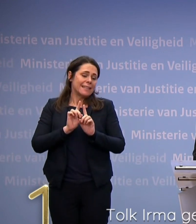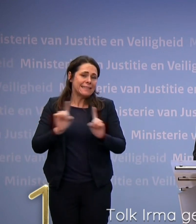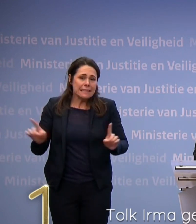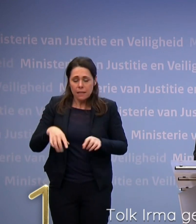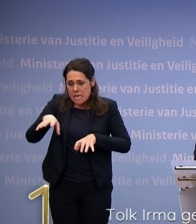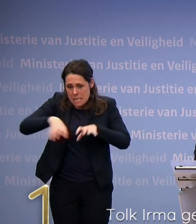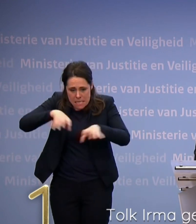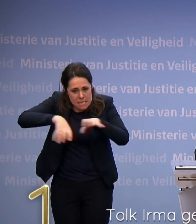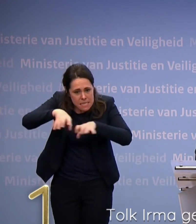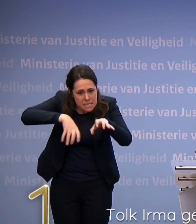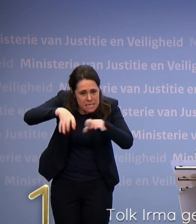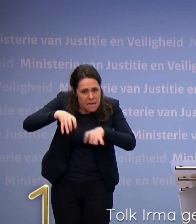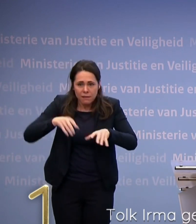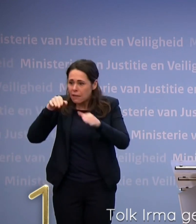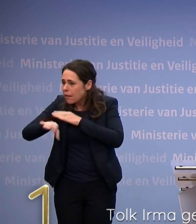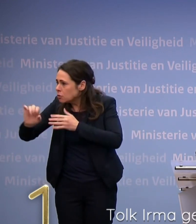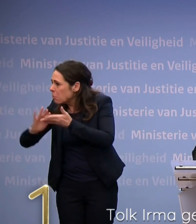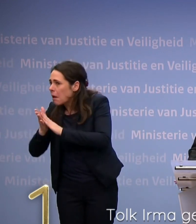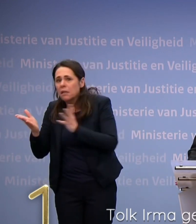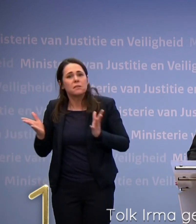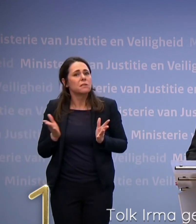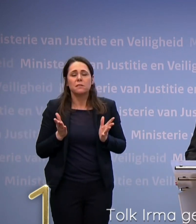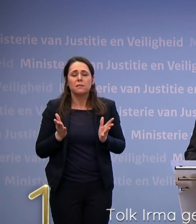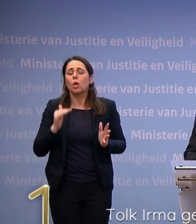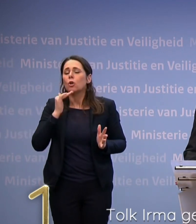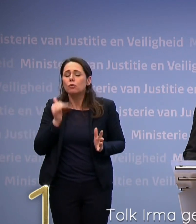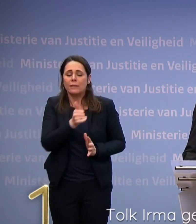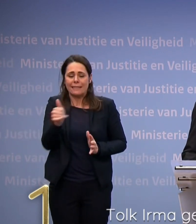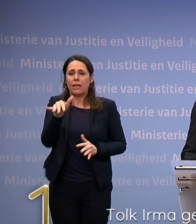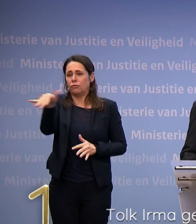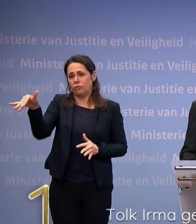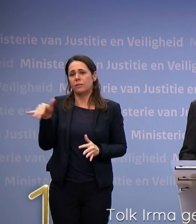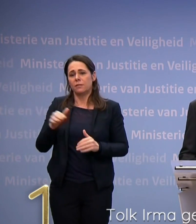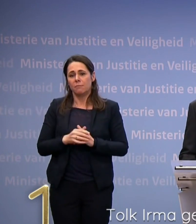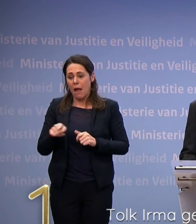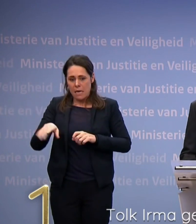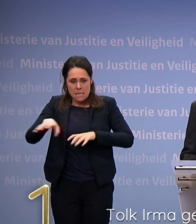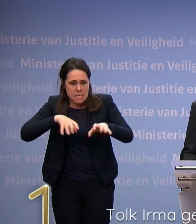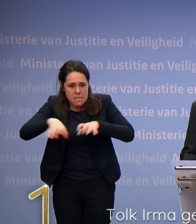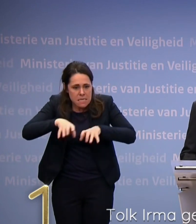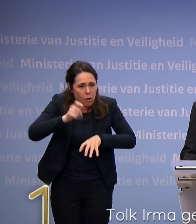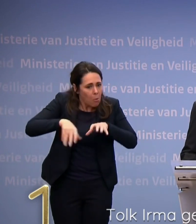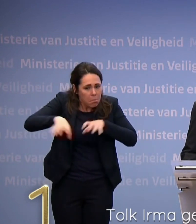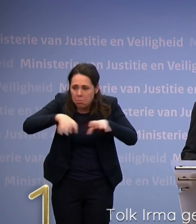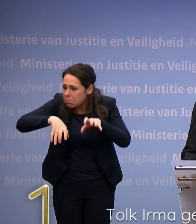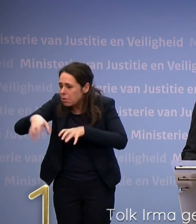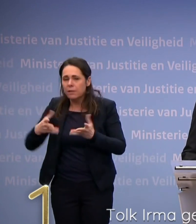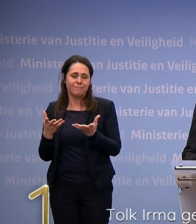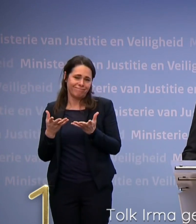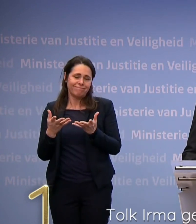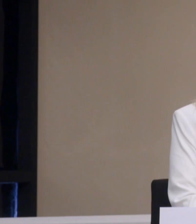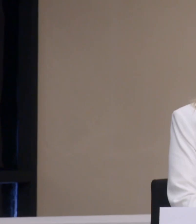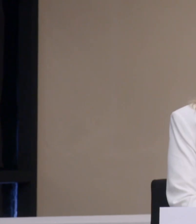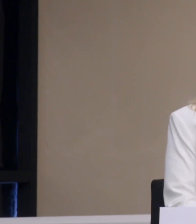gaan hamsteren. Het is niet nodig. Er is genoeg voor iedereen. Maar juist het hamsteren veroorzaakt problemen voor de